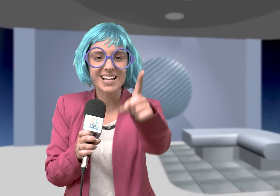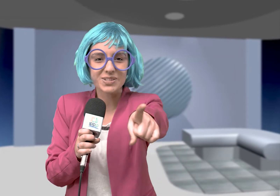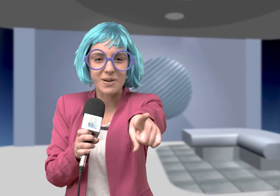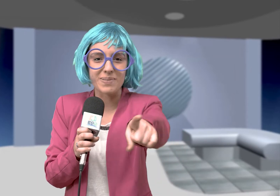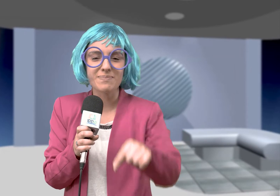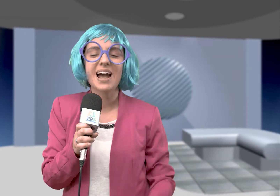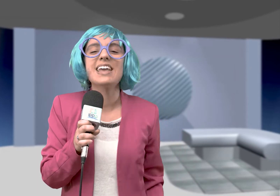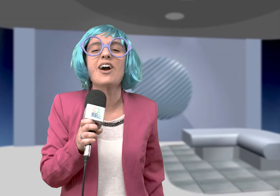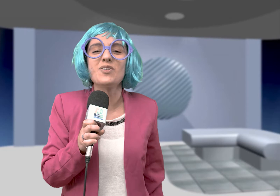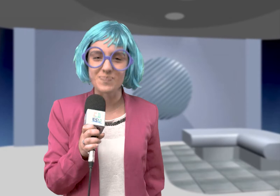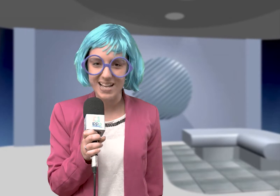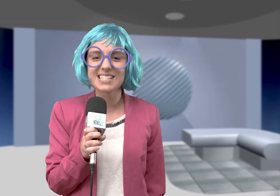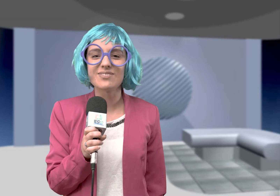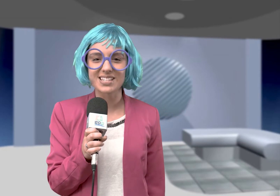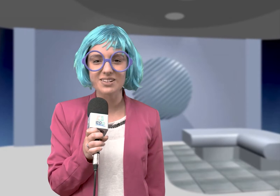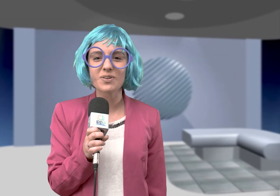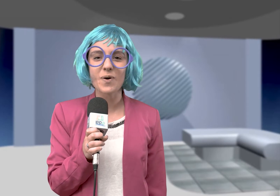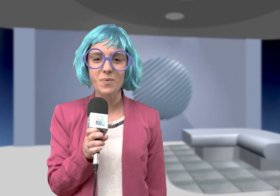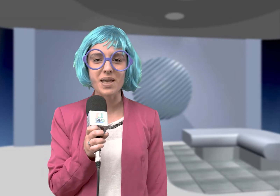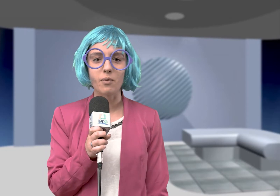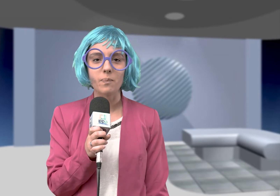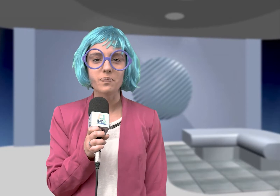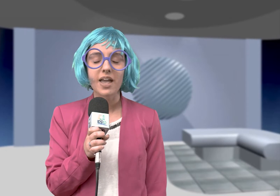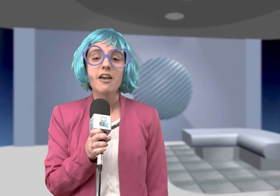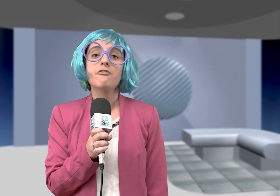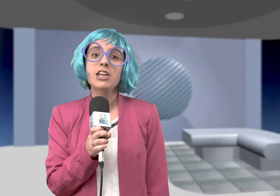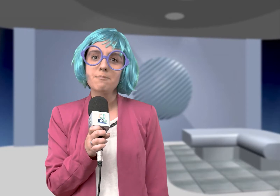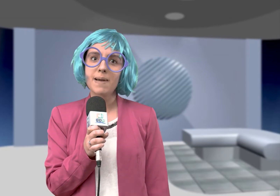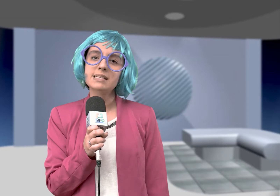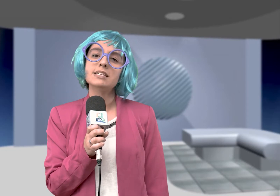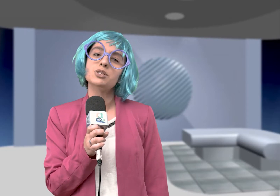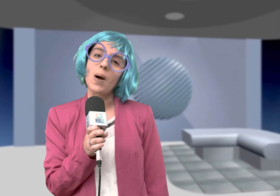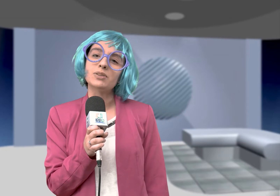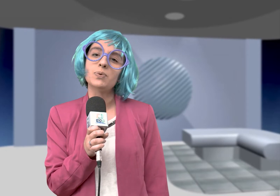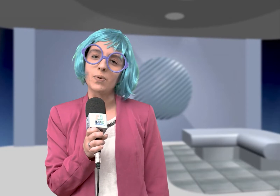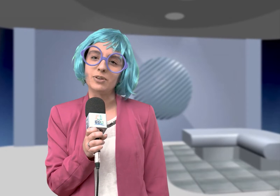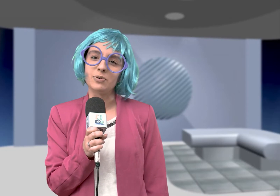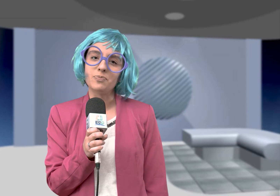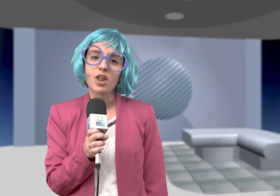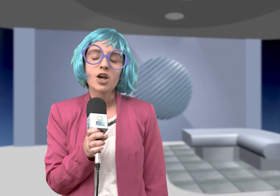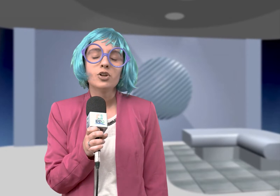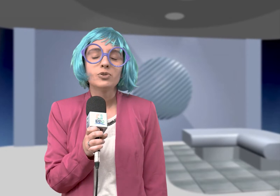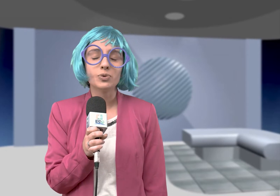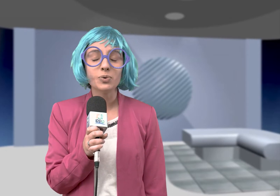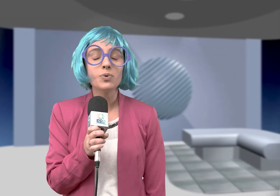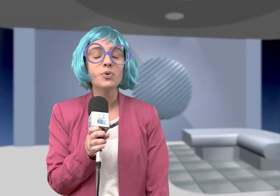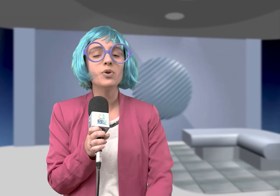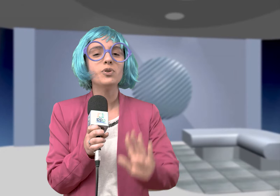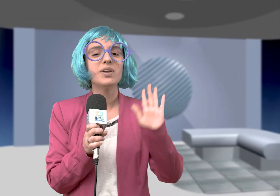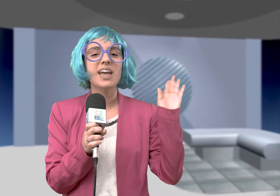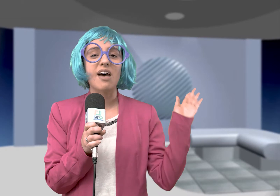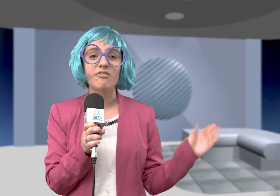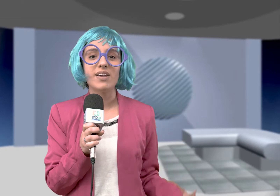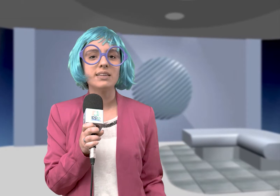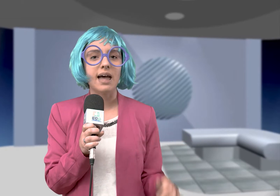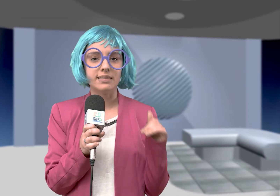sua Bíblia e acompanhe esse versículo comigo. Filipenses 4:8. Tudo que é